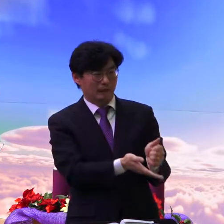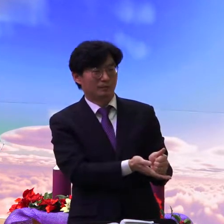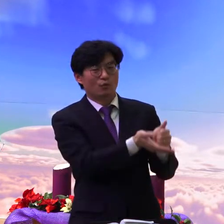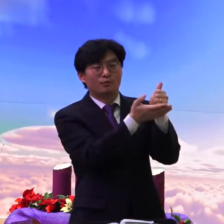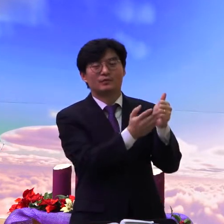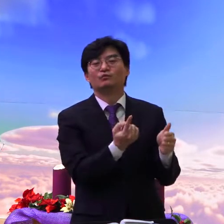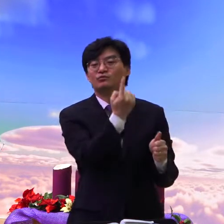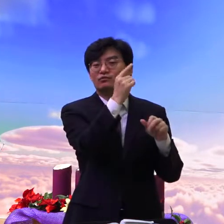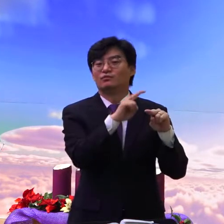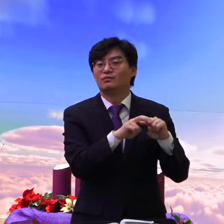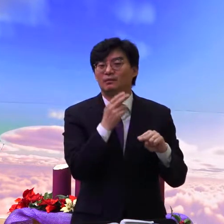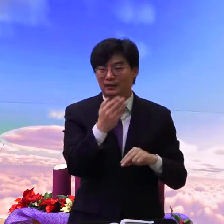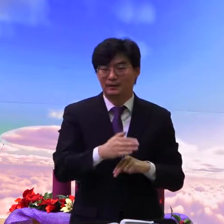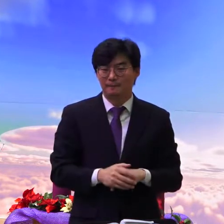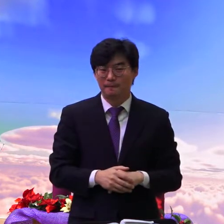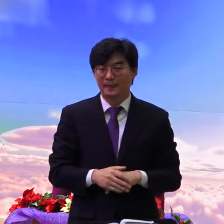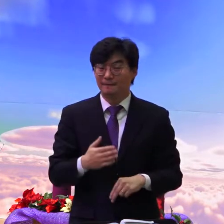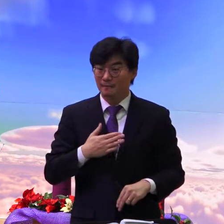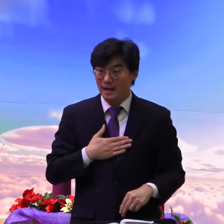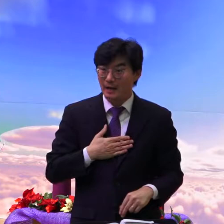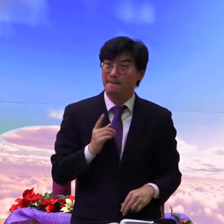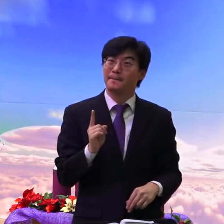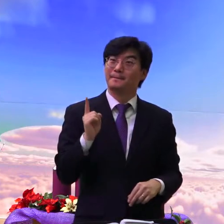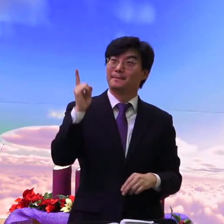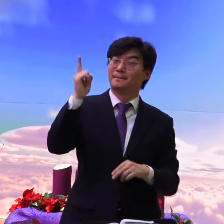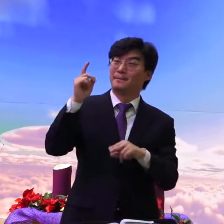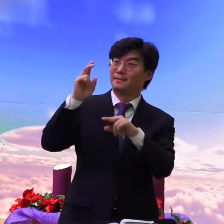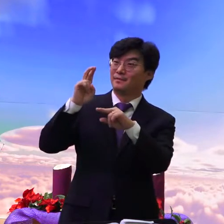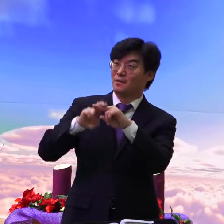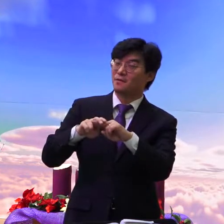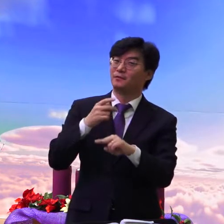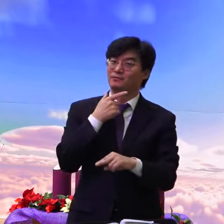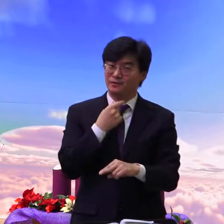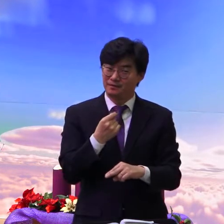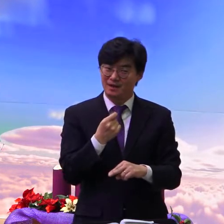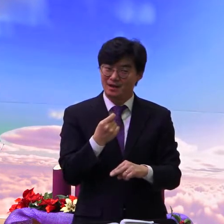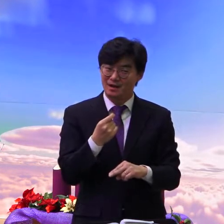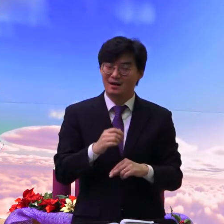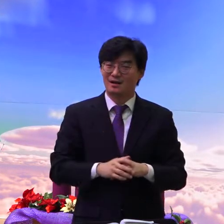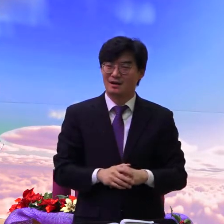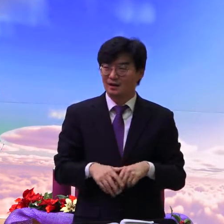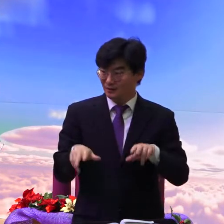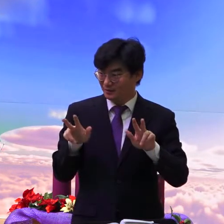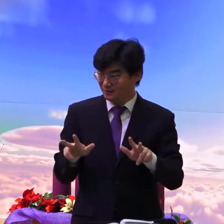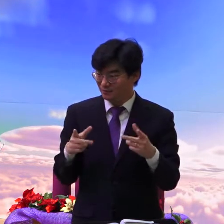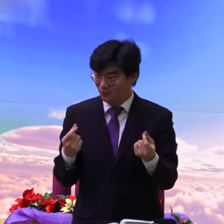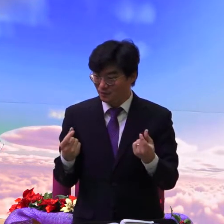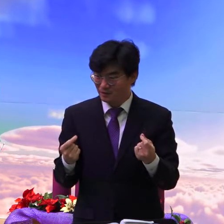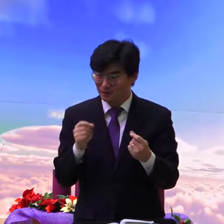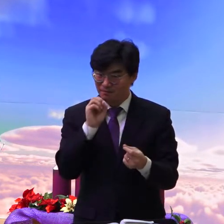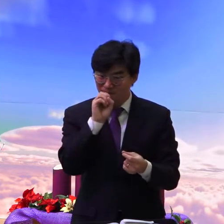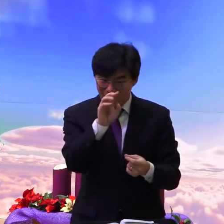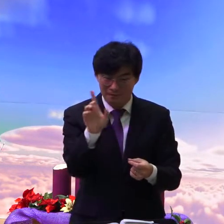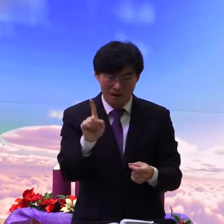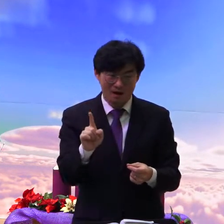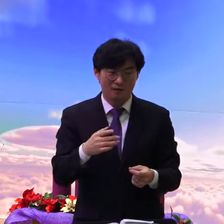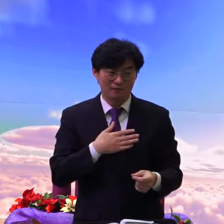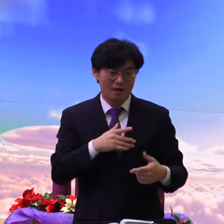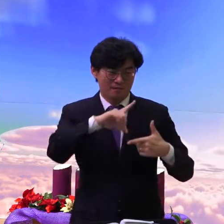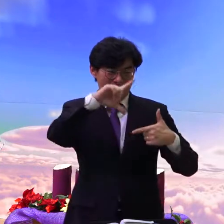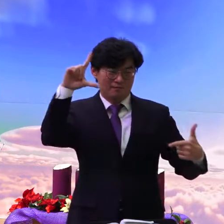이야기한 것입니다. 큰 사람이 되고 싶으냐? 제자들에게 그런 것이죠. 오늘 우리에게도 말씀하시는 것이죠. 큰 사람이 되고